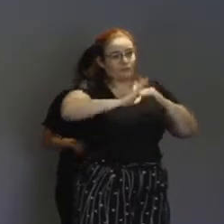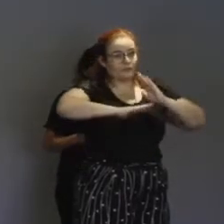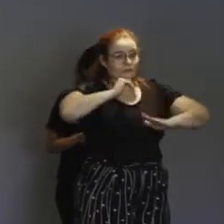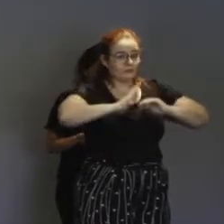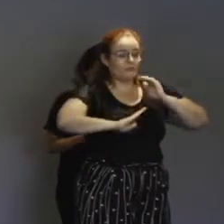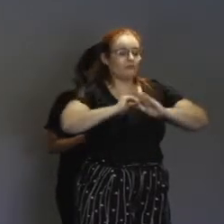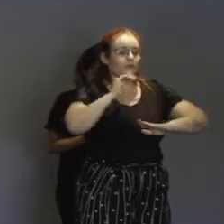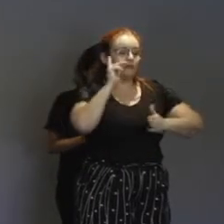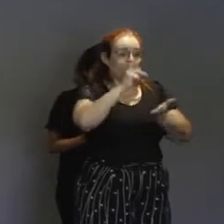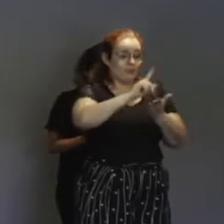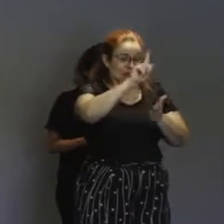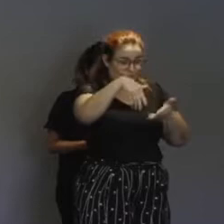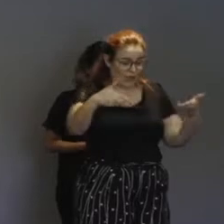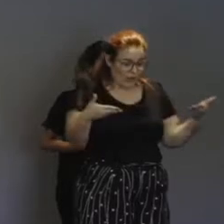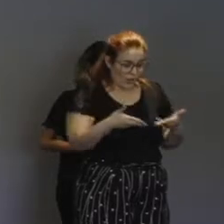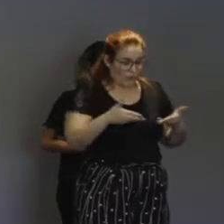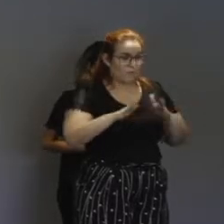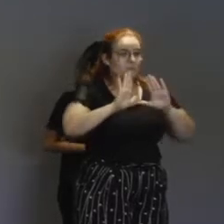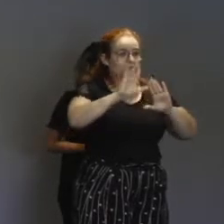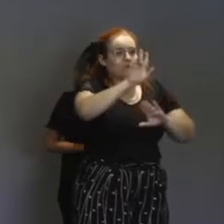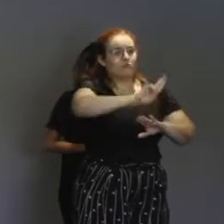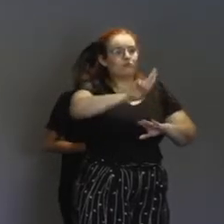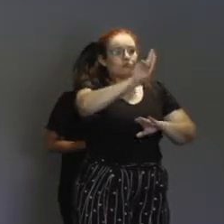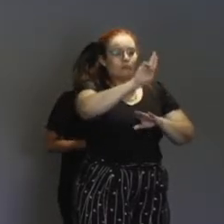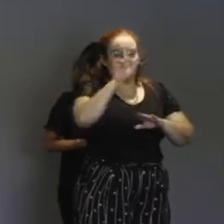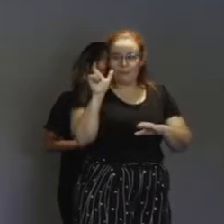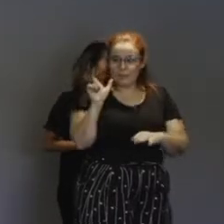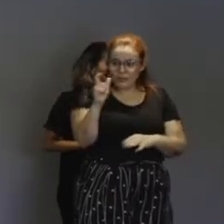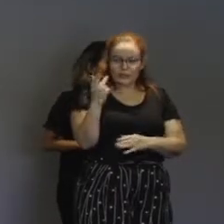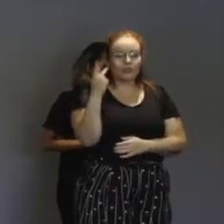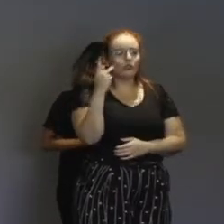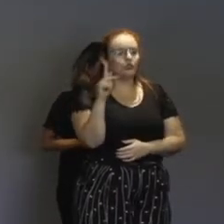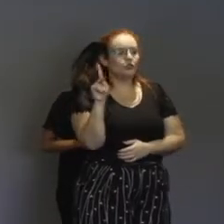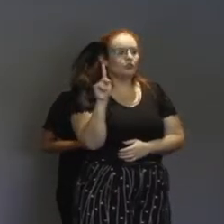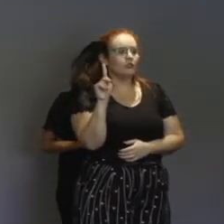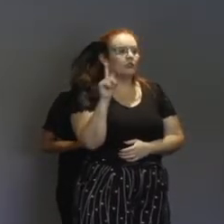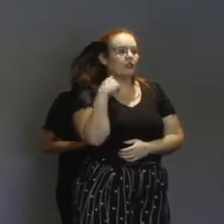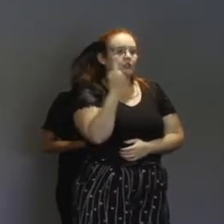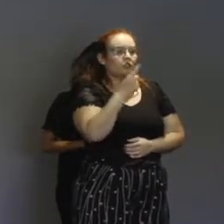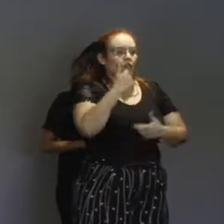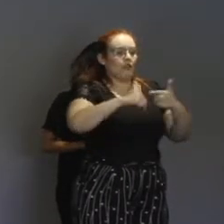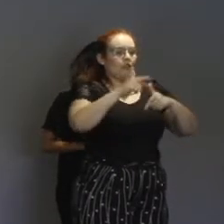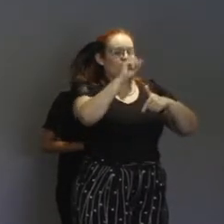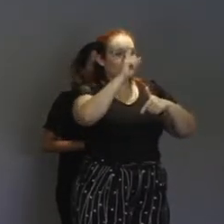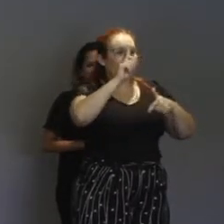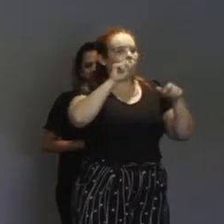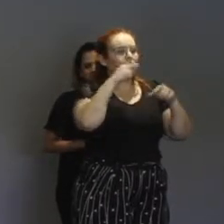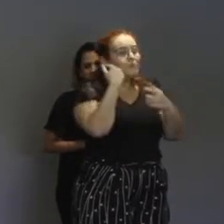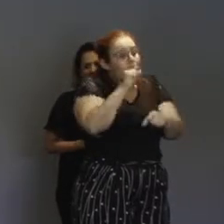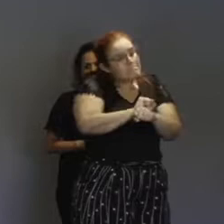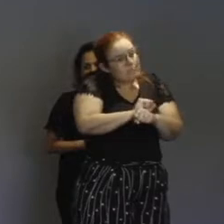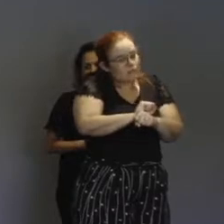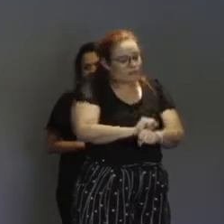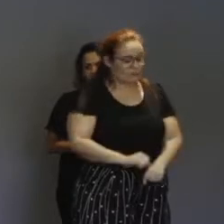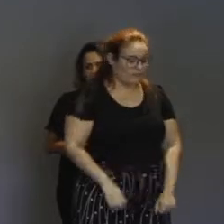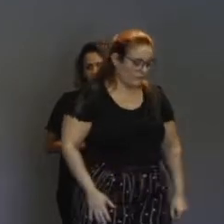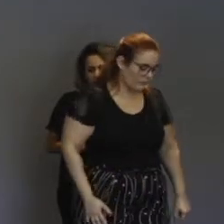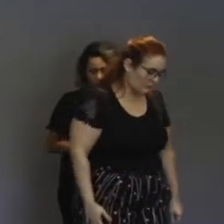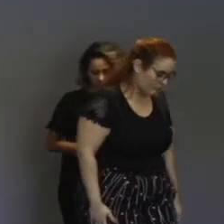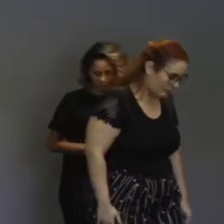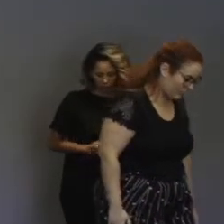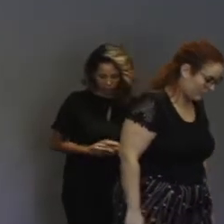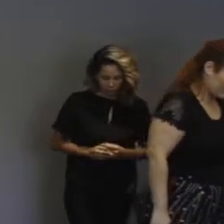verdade, são habilidades do presente, mas que, para usar um termo seu, como a gente não vai trabalhando, a gente vai atrofiando. como